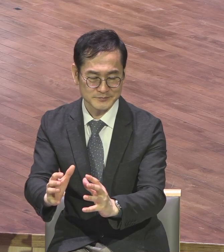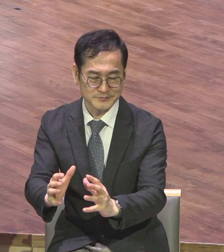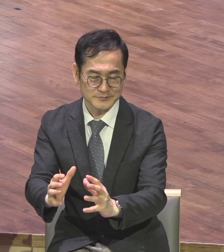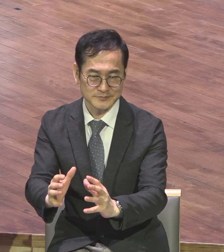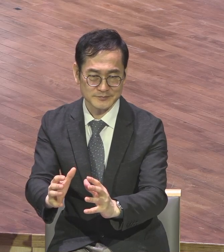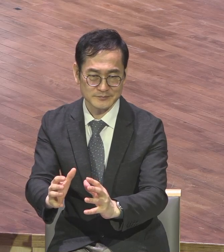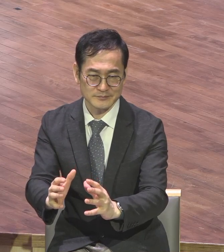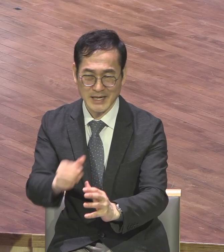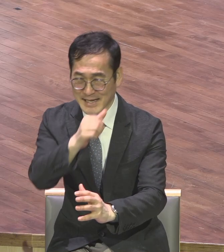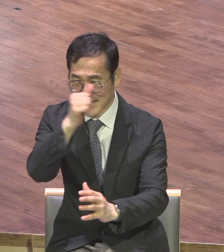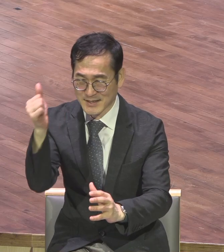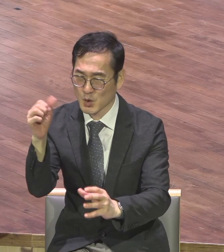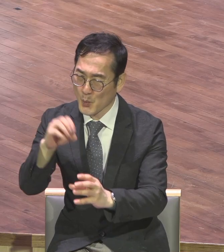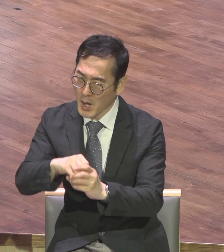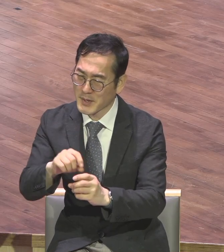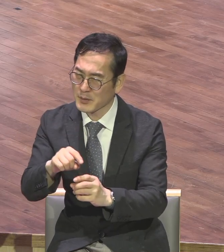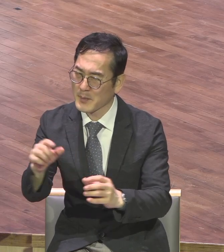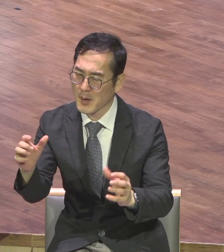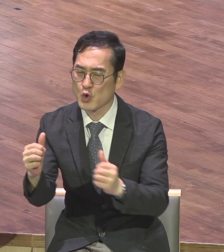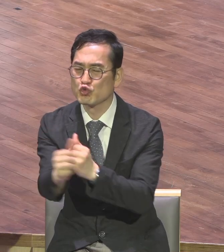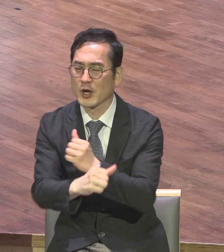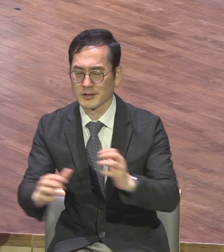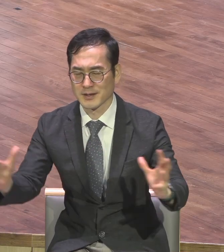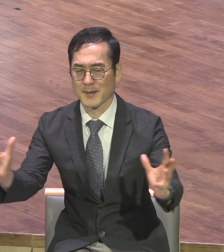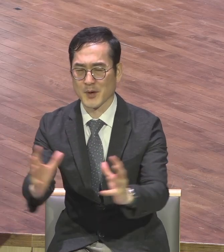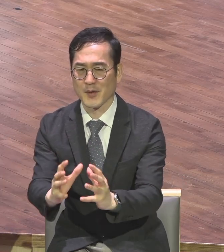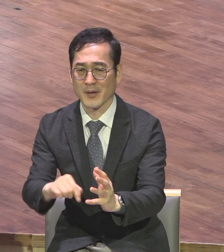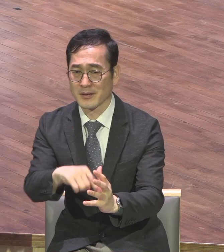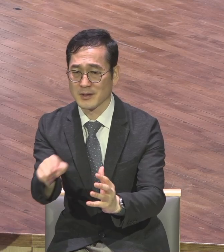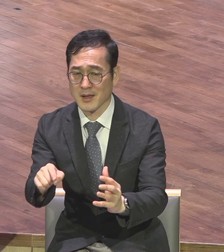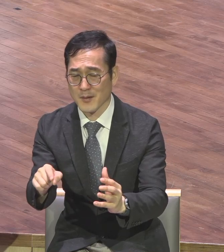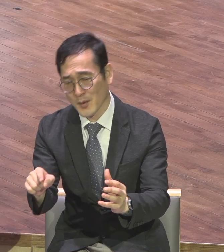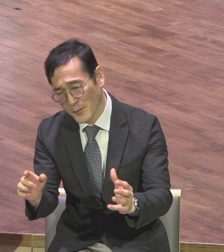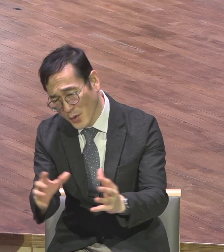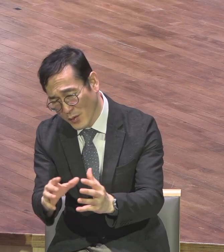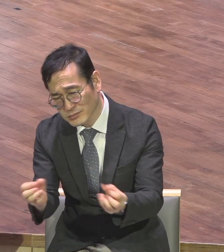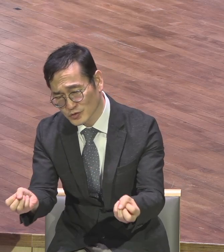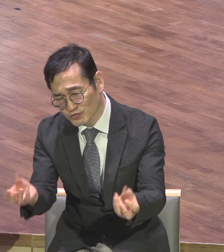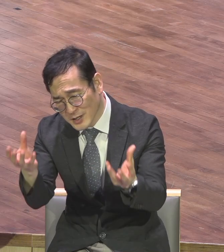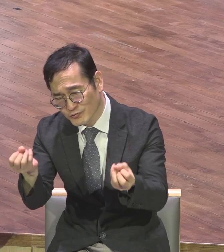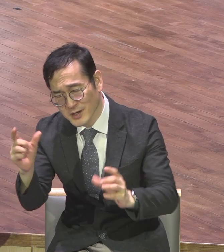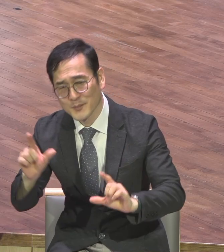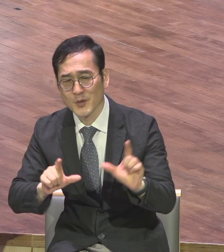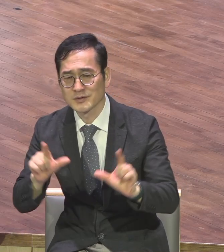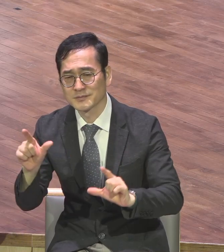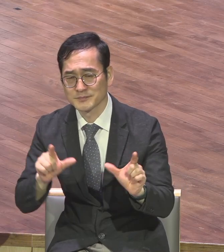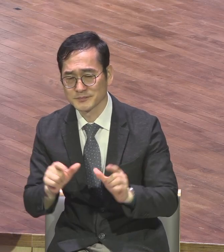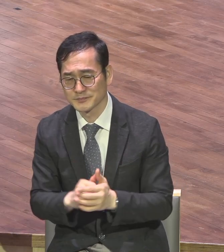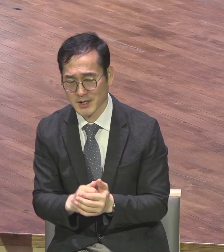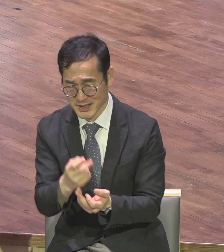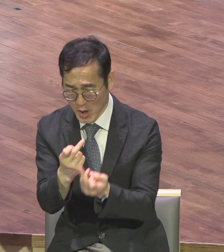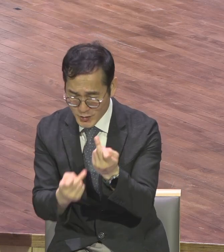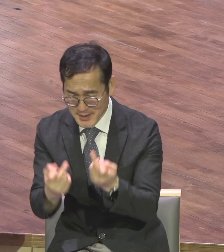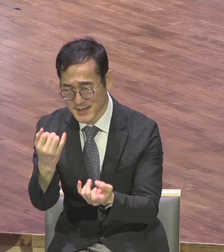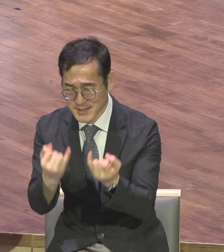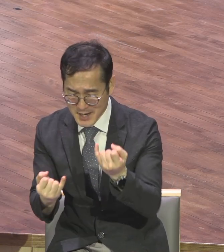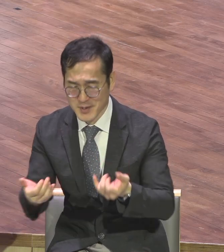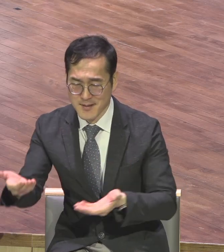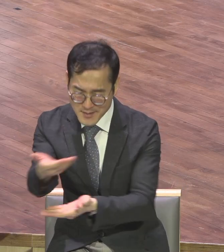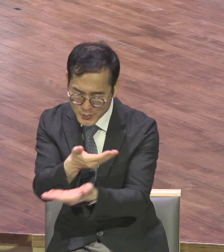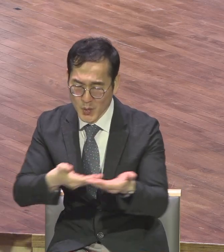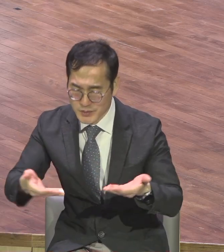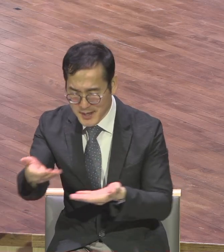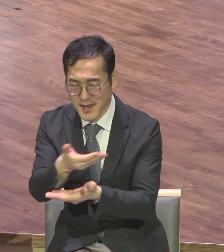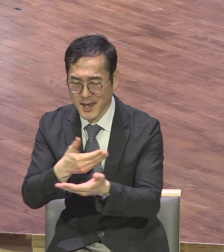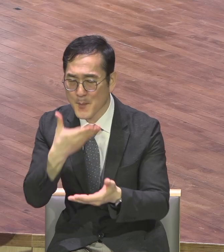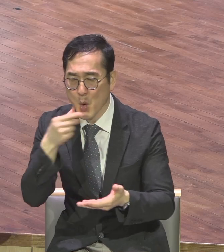모든 위원장들이 그렇게 참석했는데 완전히 축제라. 완전히 그야말로 형제 자매로 그냥 완전